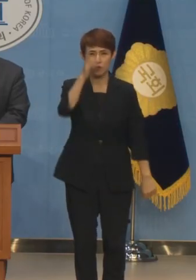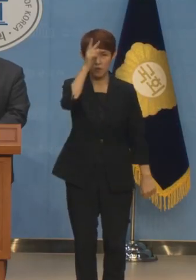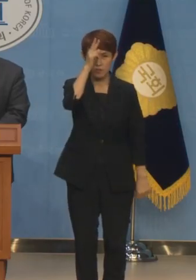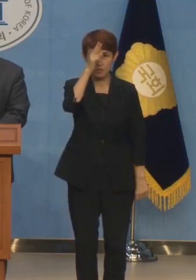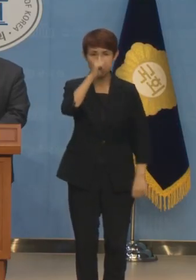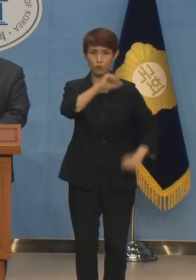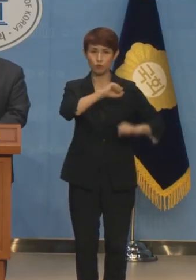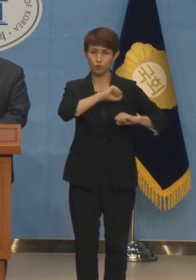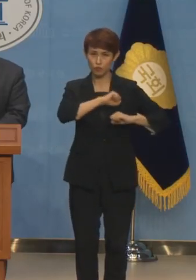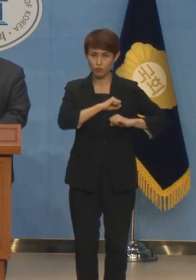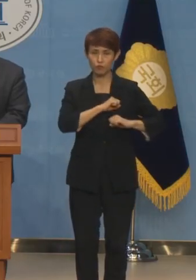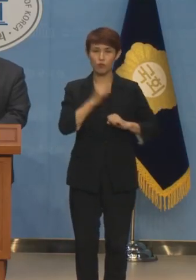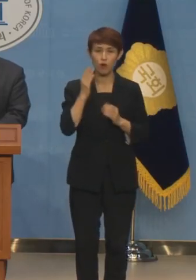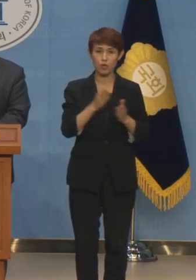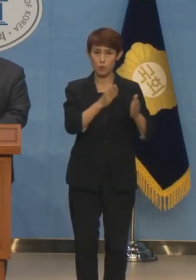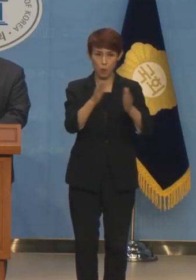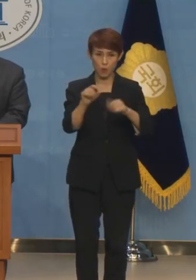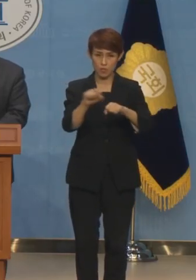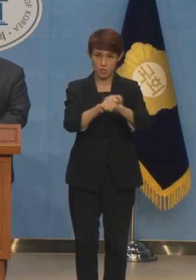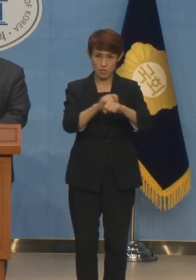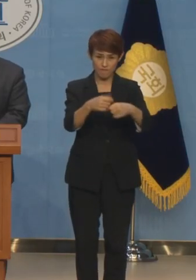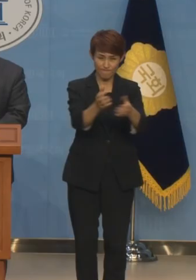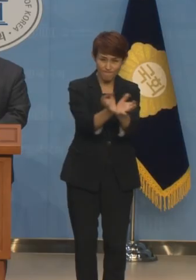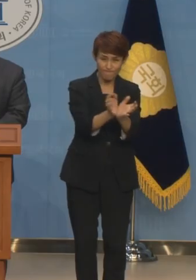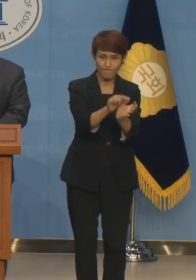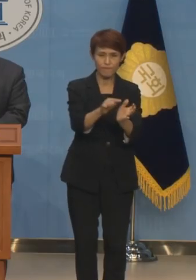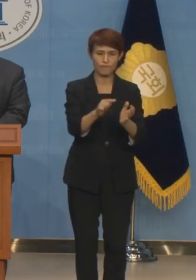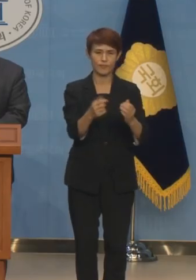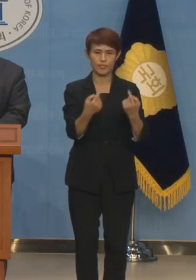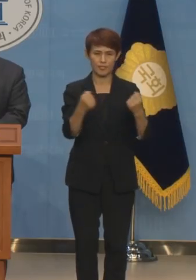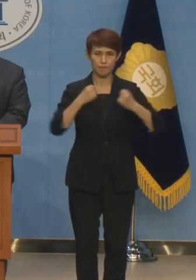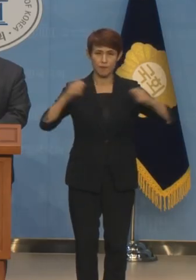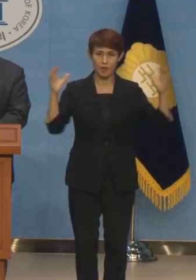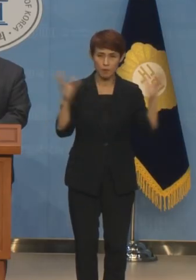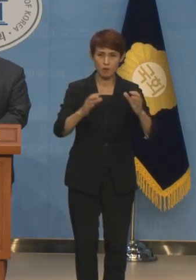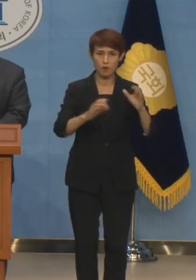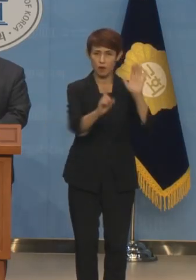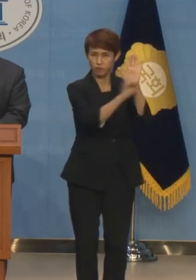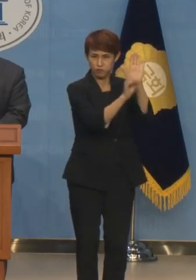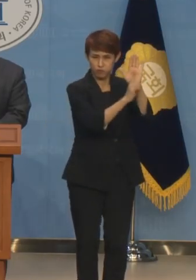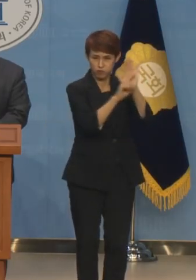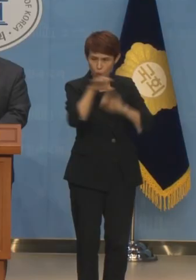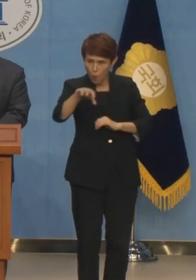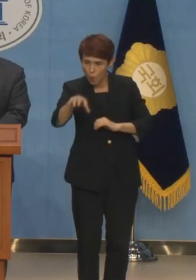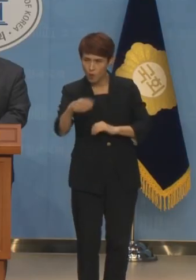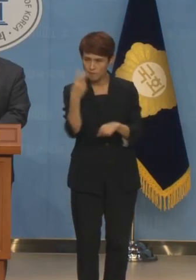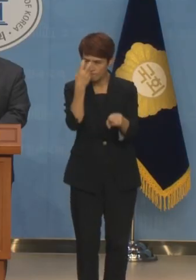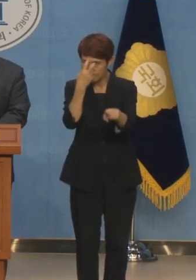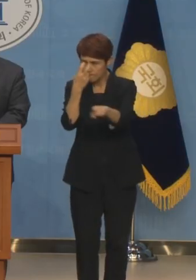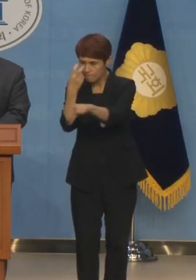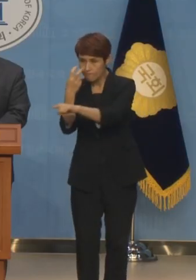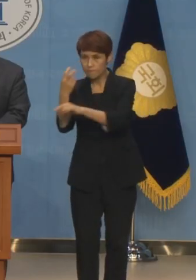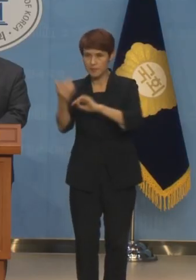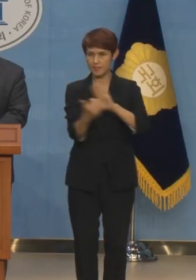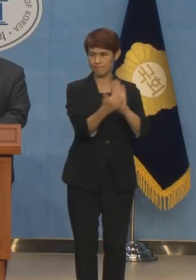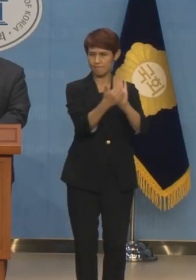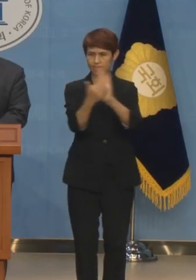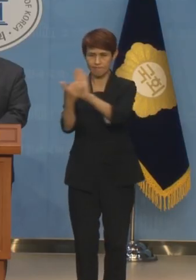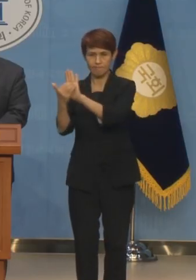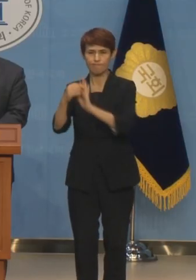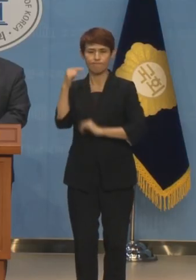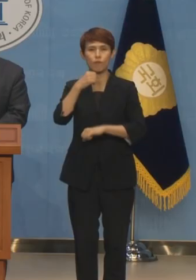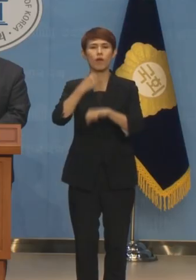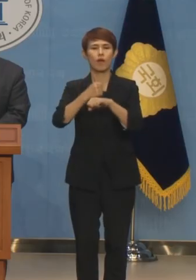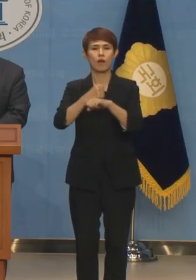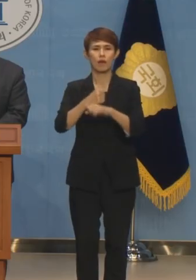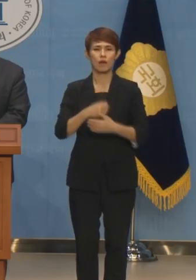군, 경기도 특사경, 시민사회와 협력해 전단 살포 예상지역 순찰과 예방 활동을 강화하고